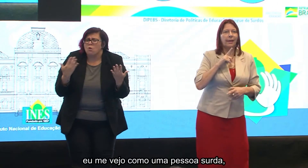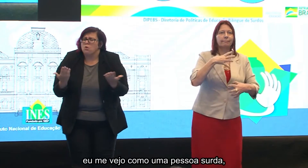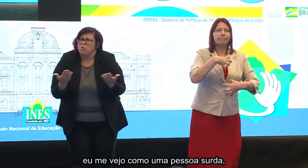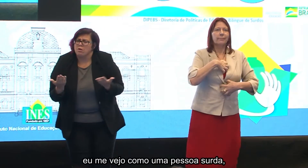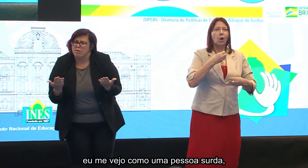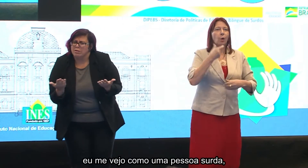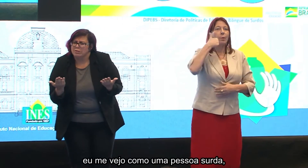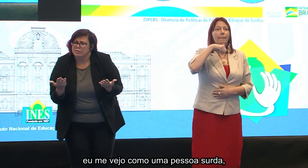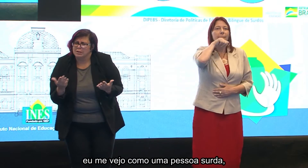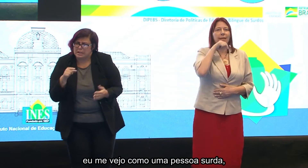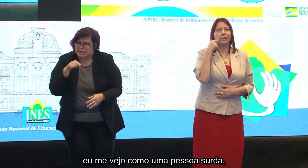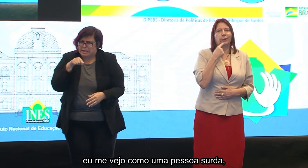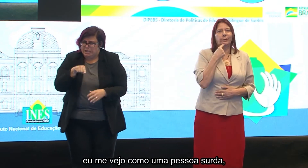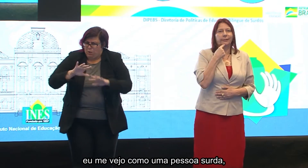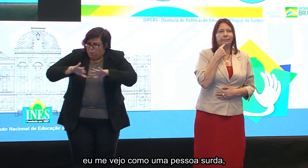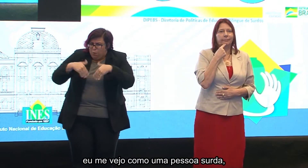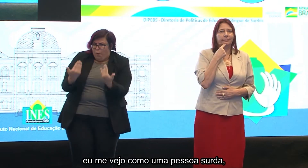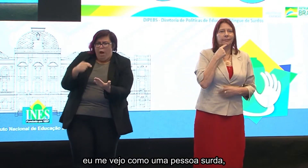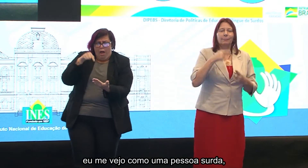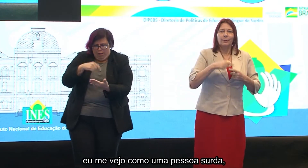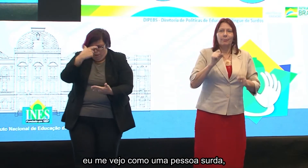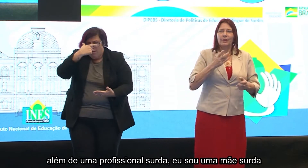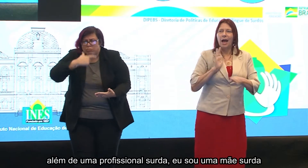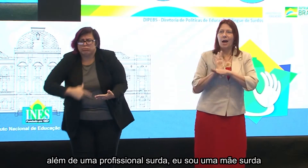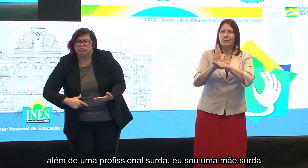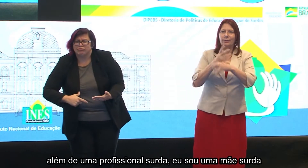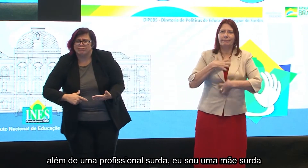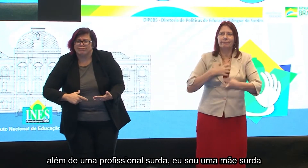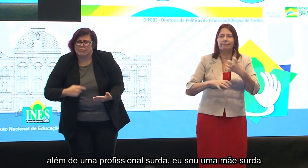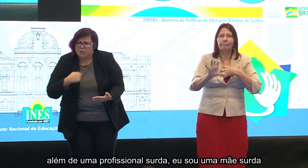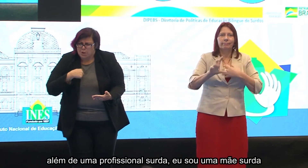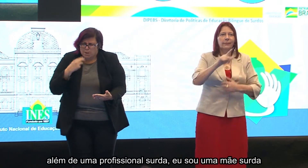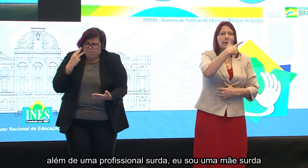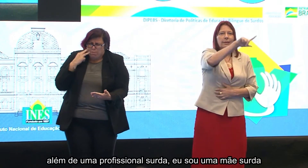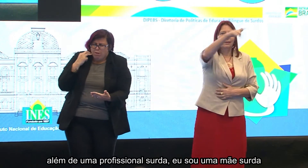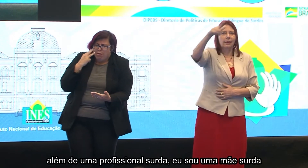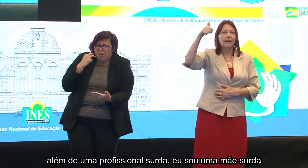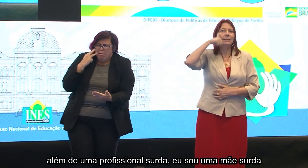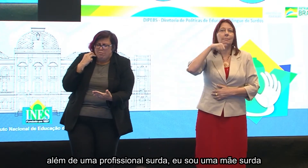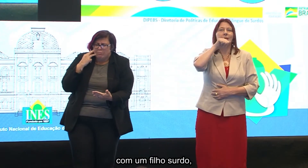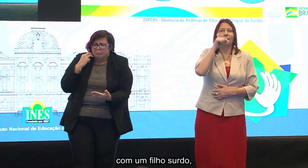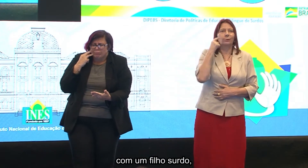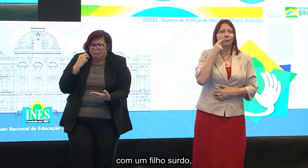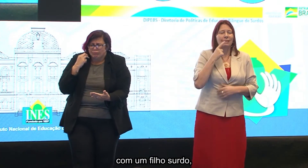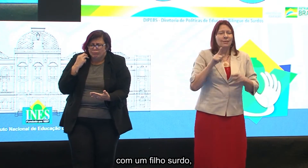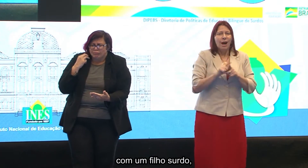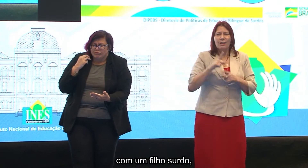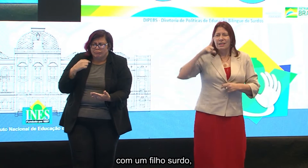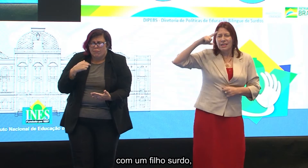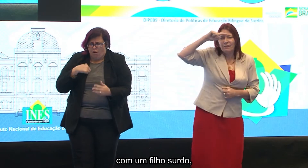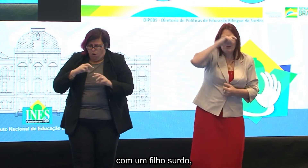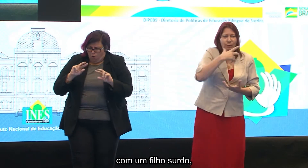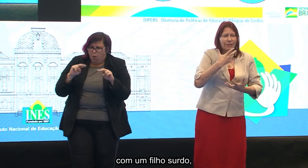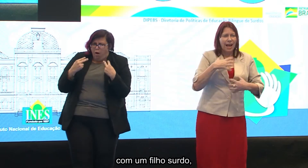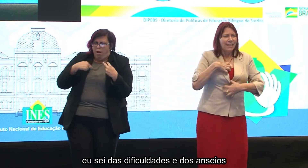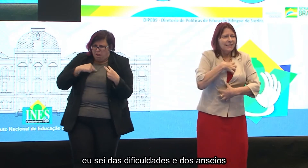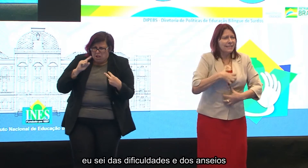E eu me vejo como uma pessoa surda. Além de uma profissional surda, eu sou uma mãe surda com um filho surdo. Eu sei